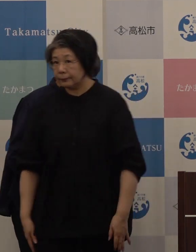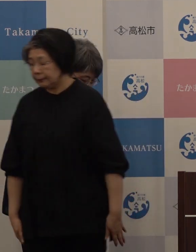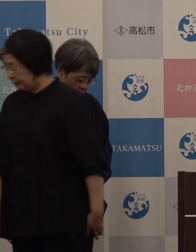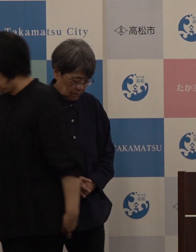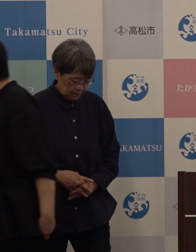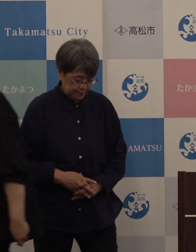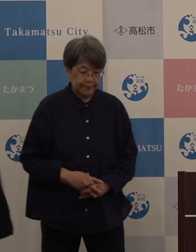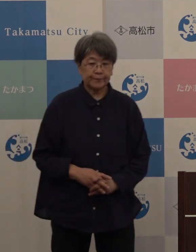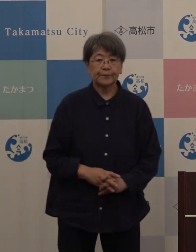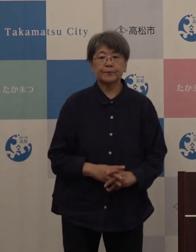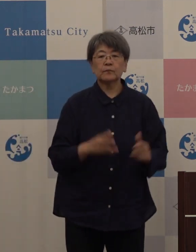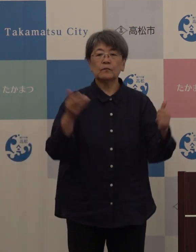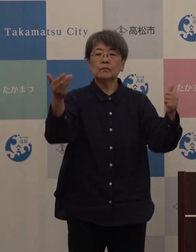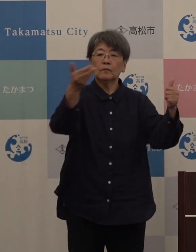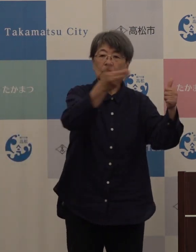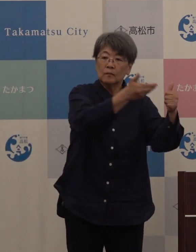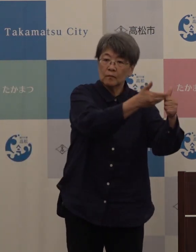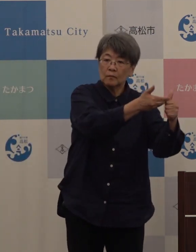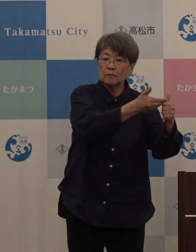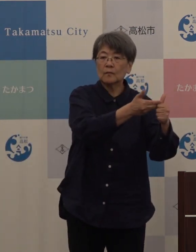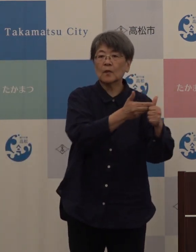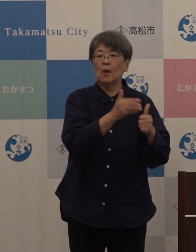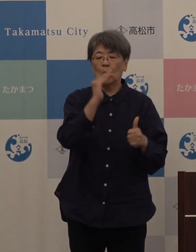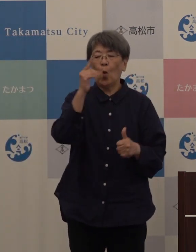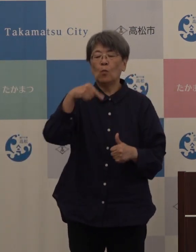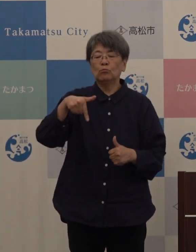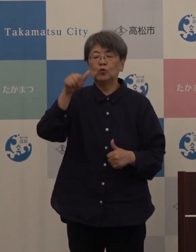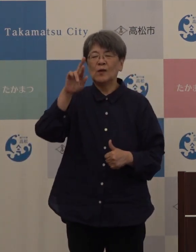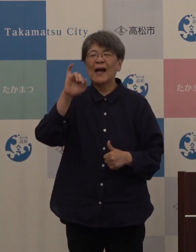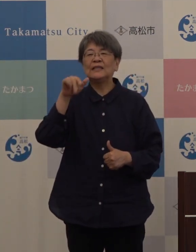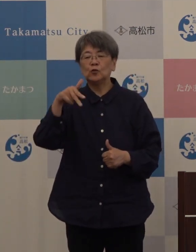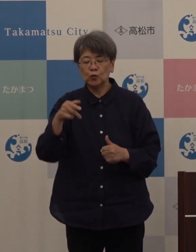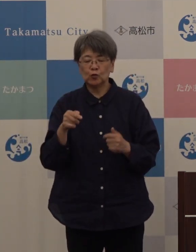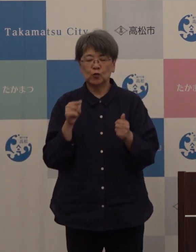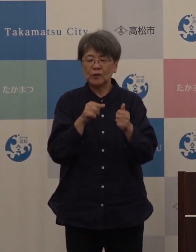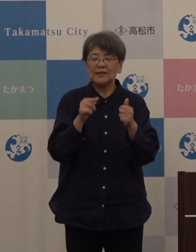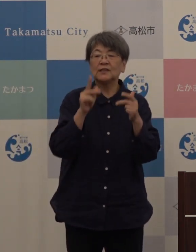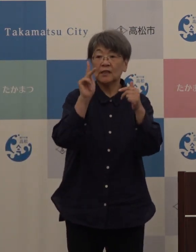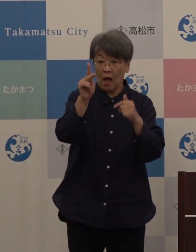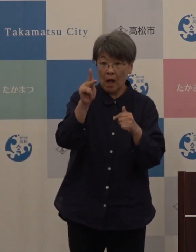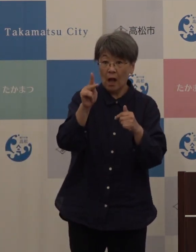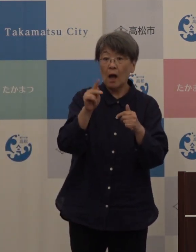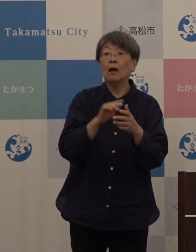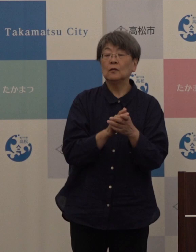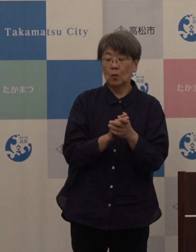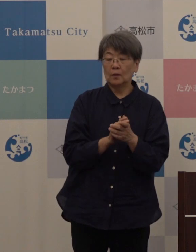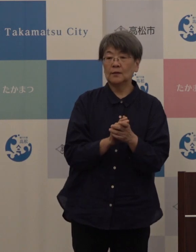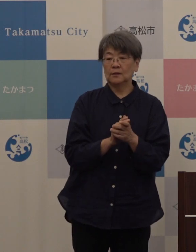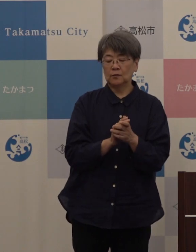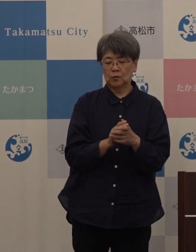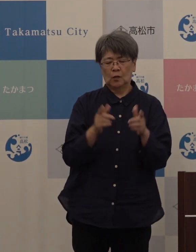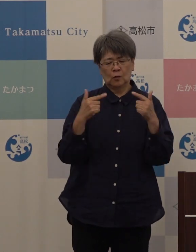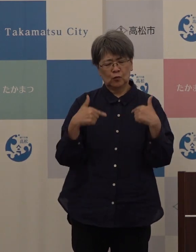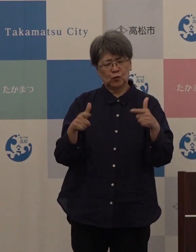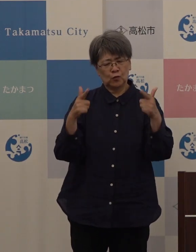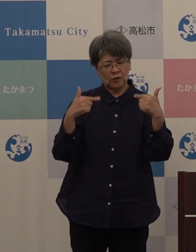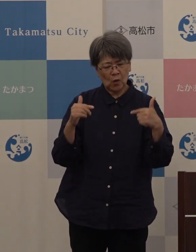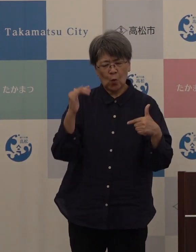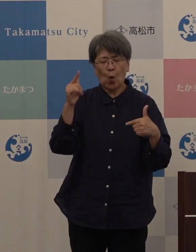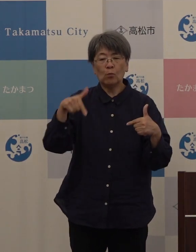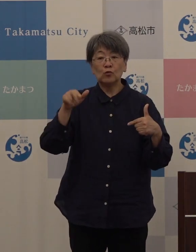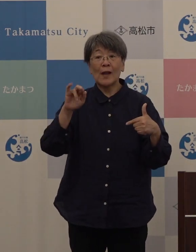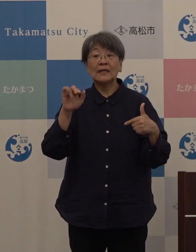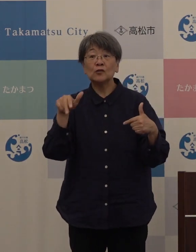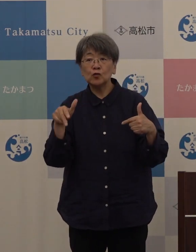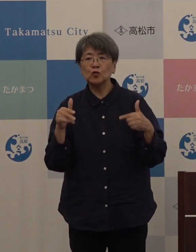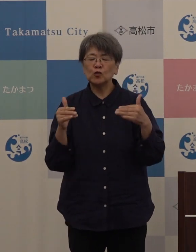すみません、ごめんなさい、重ねて今のコンプライアンス推進課の話なんですけど、通常コンプライアンス推進課